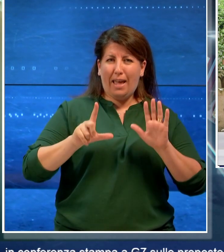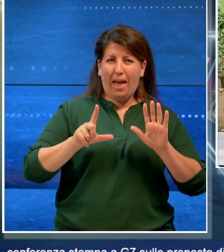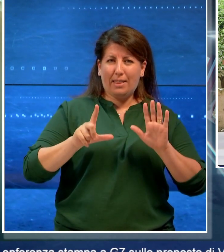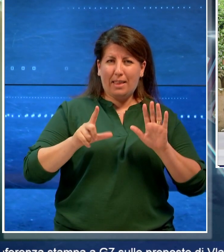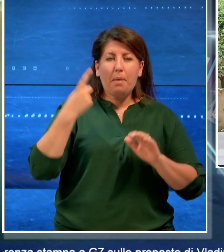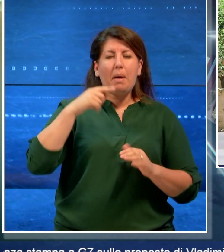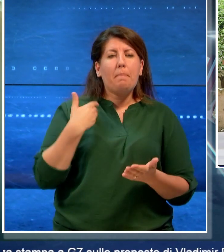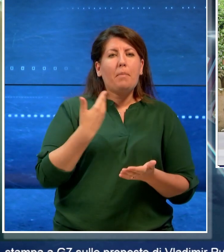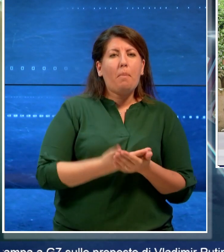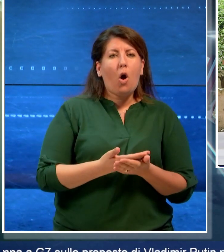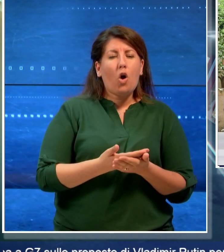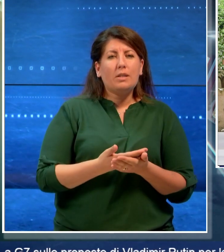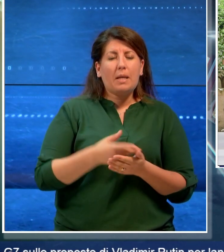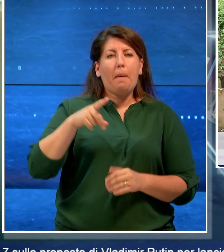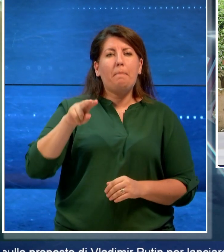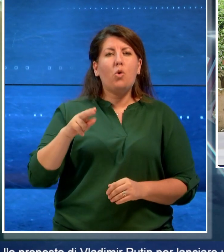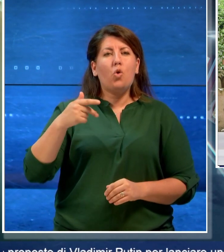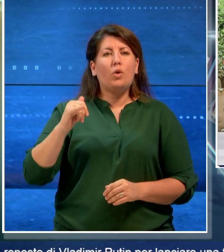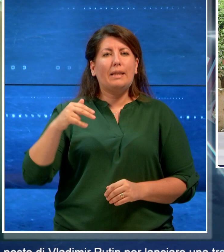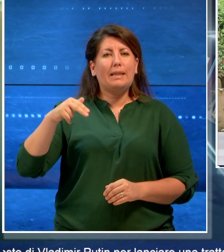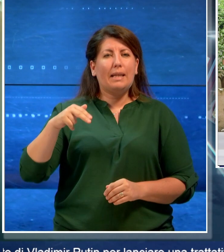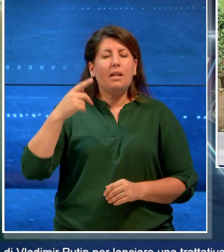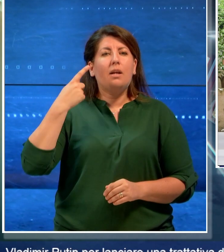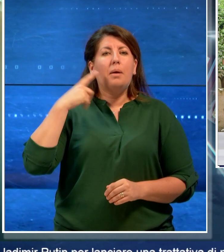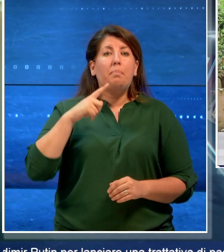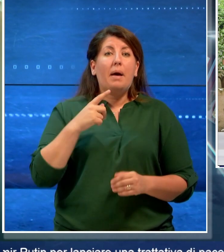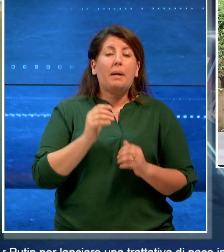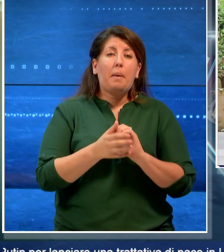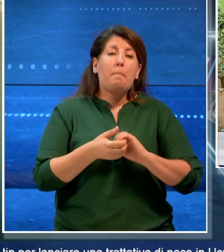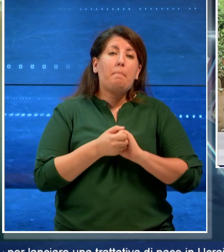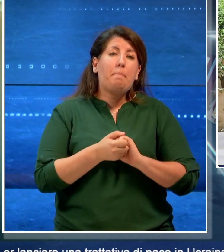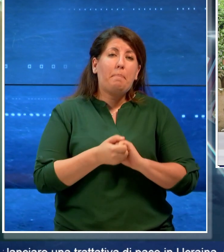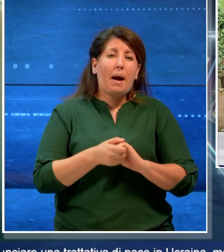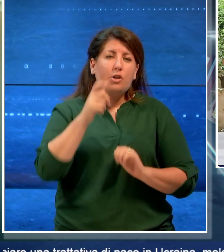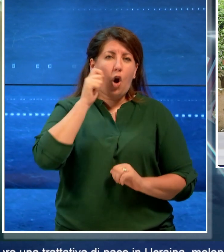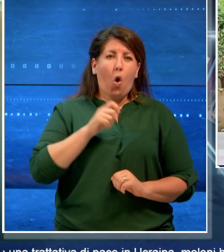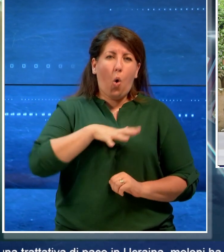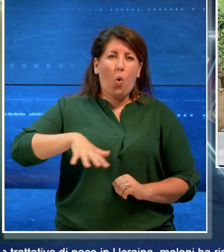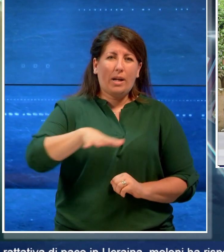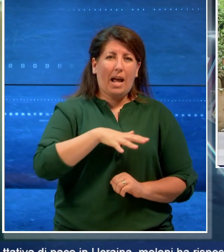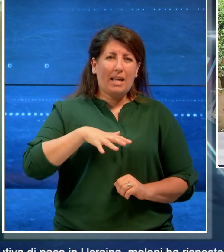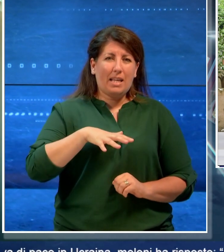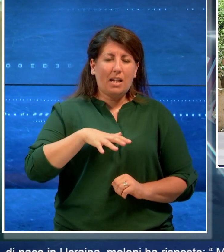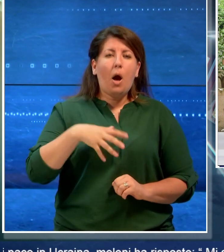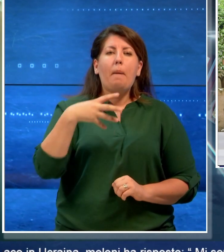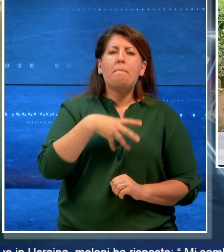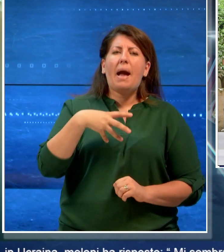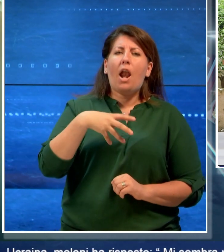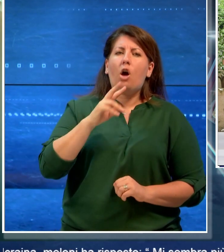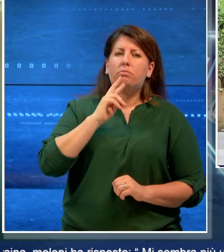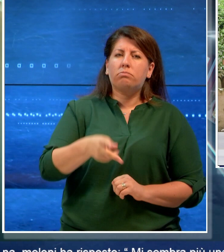per lanciare una Ativa di pace in Ucraina meloni ha risposto Mi sembra più una